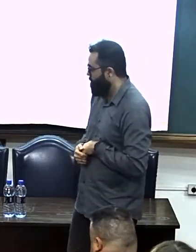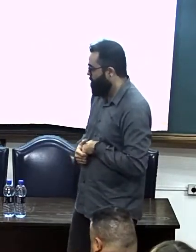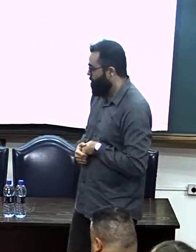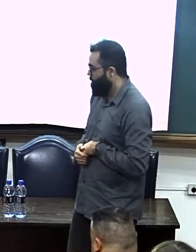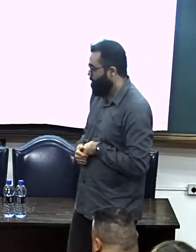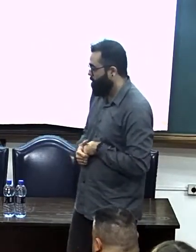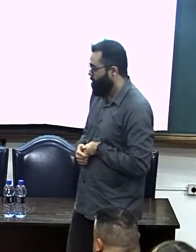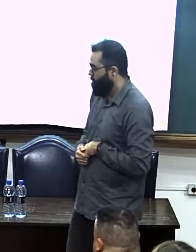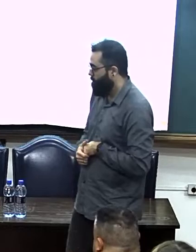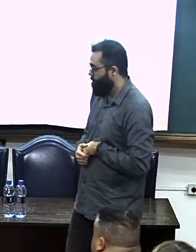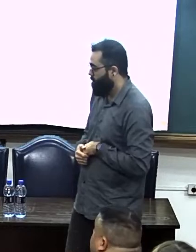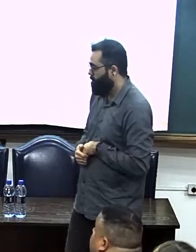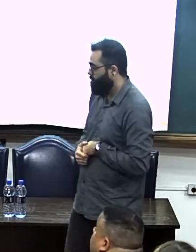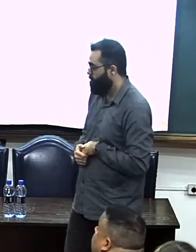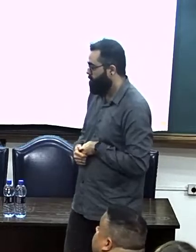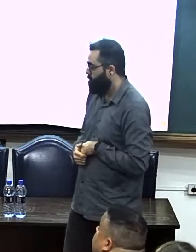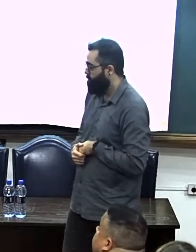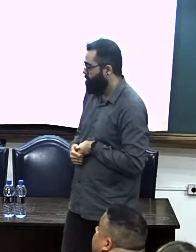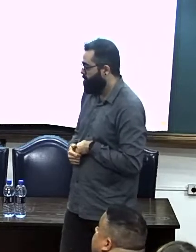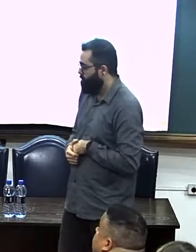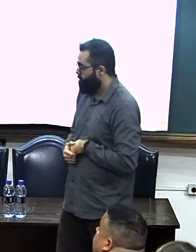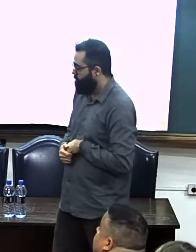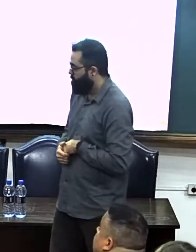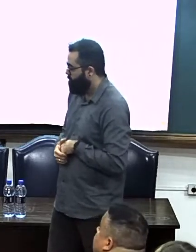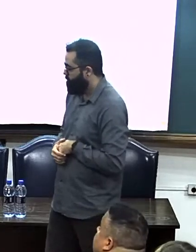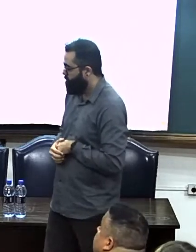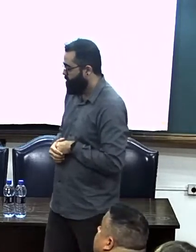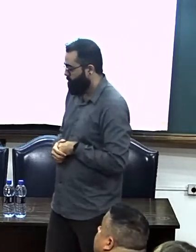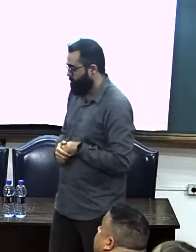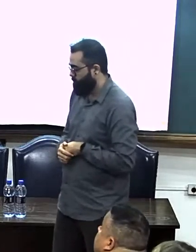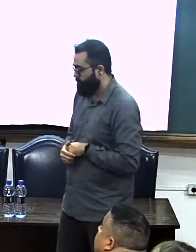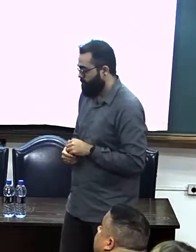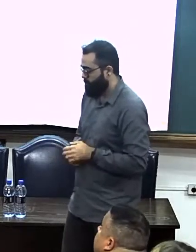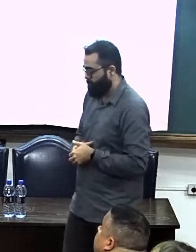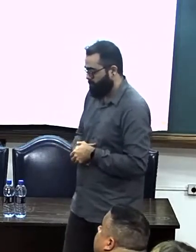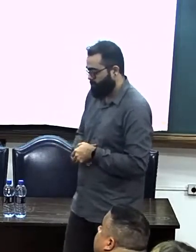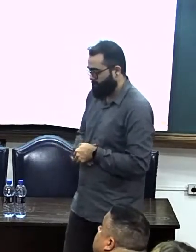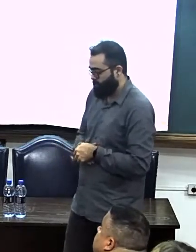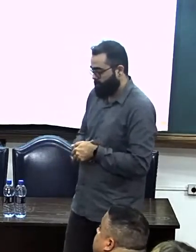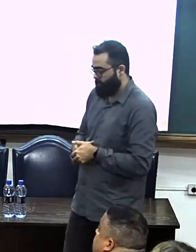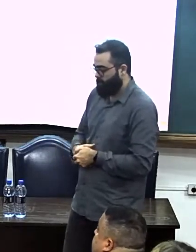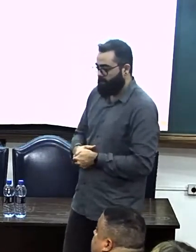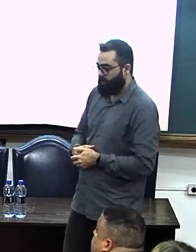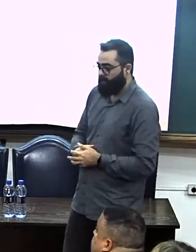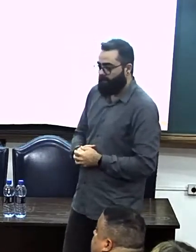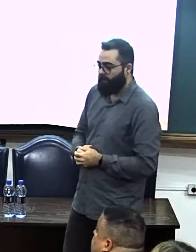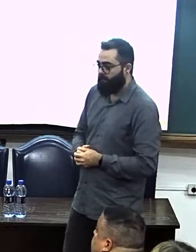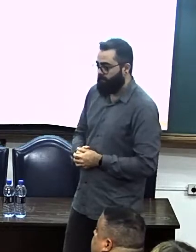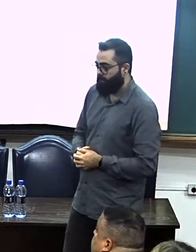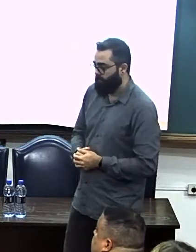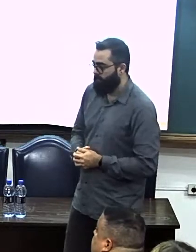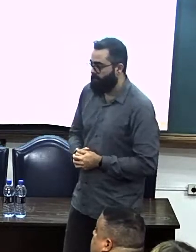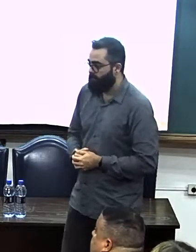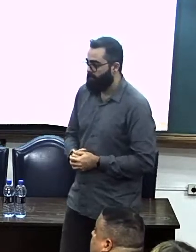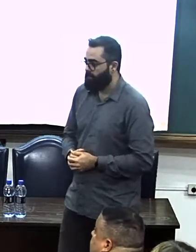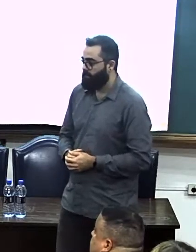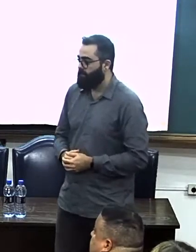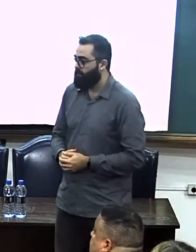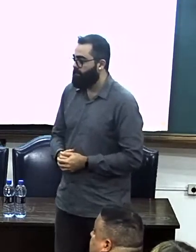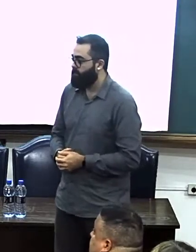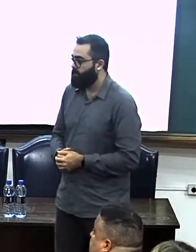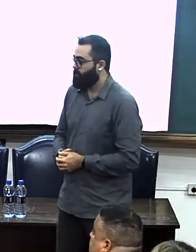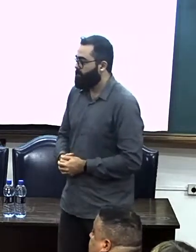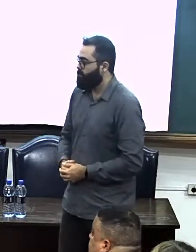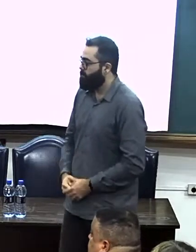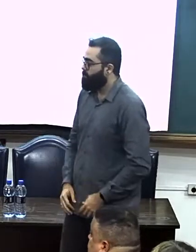de deslocamento da mandíbula se combinam, né, com a estrutura métrica, correspondem, né, existe ali uma correspondência com a